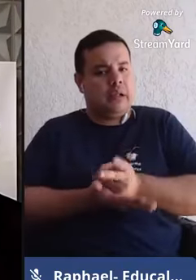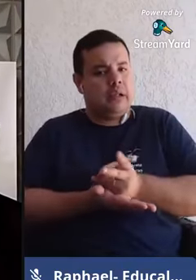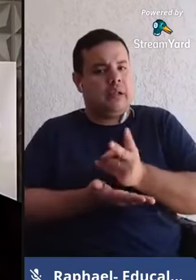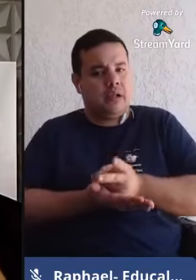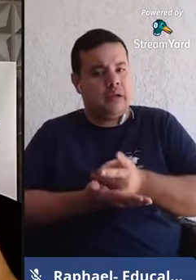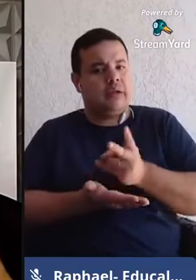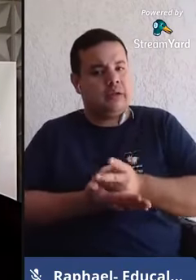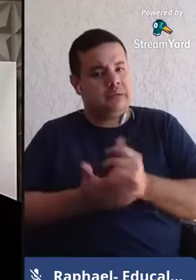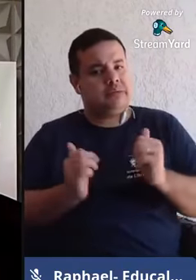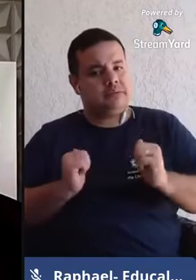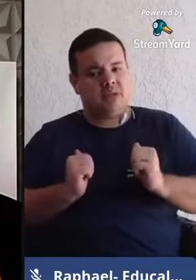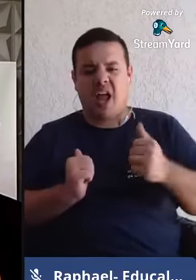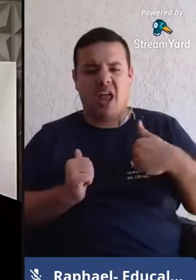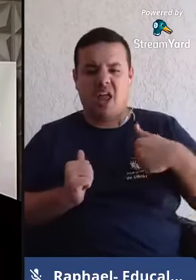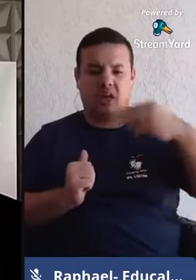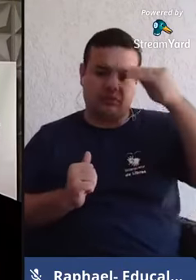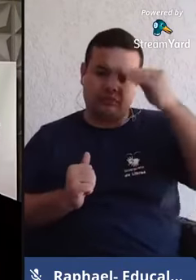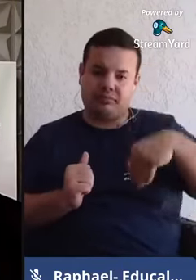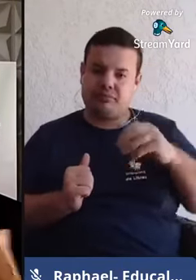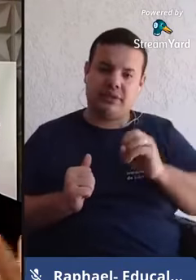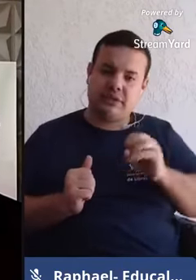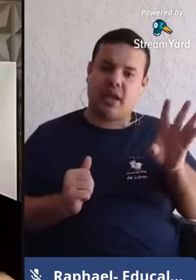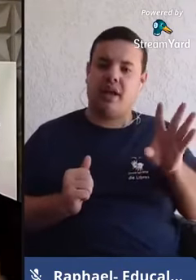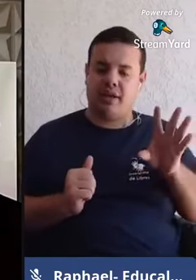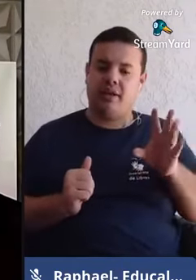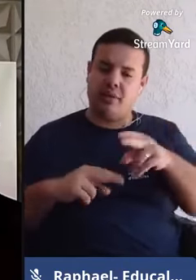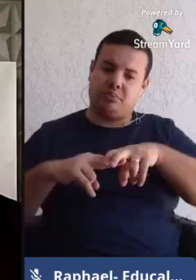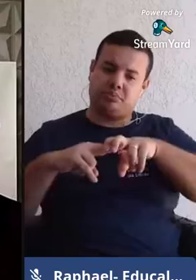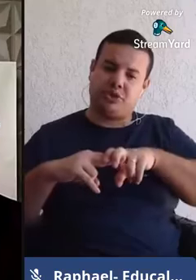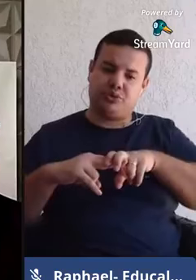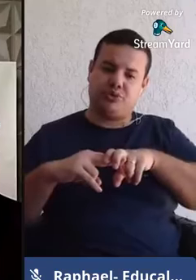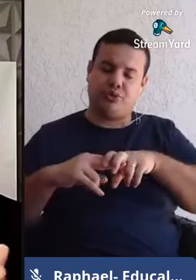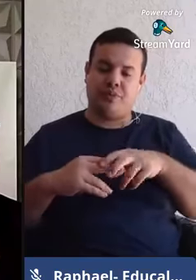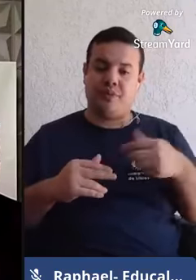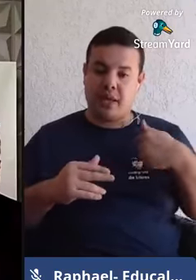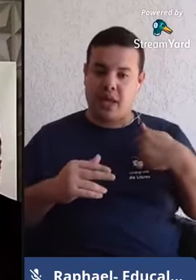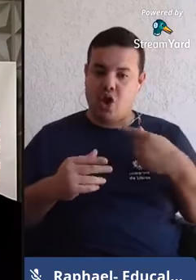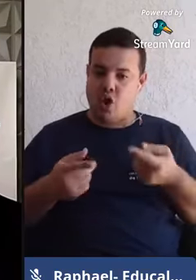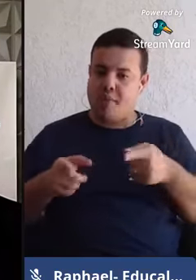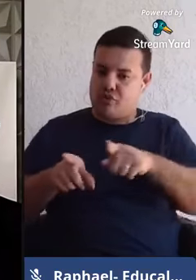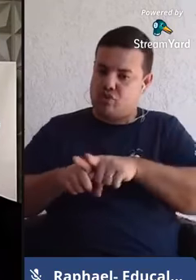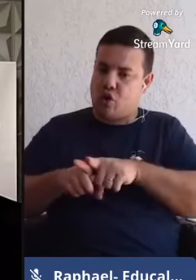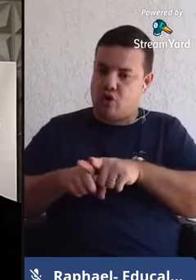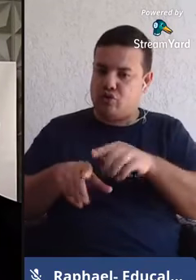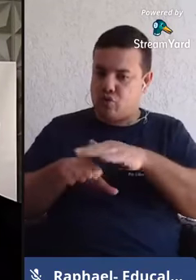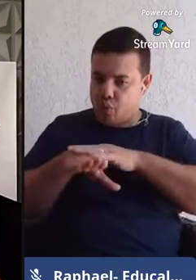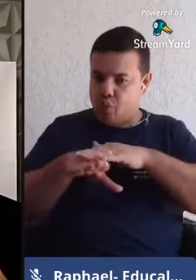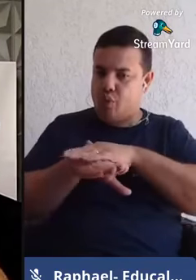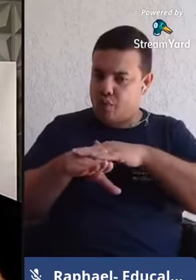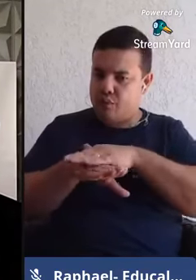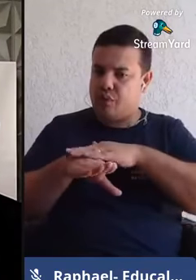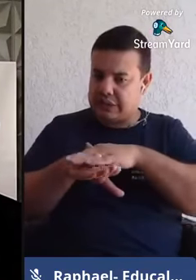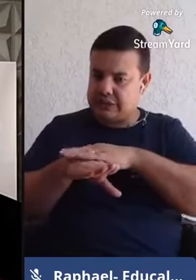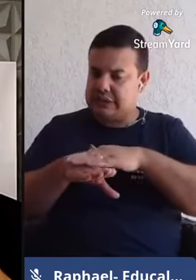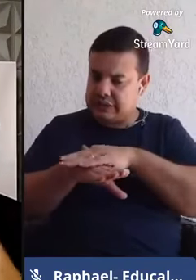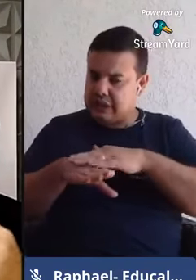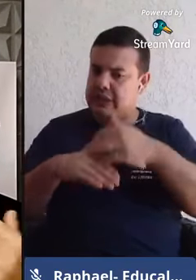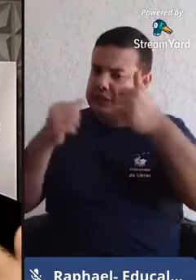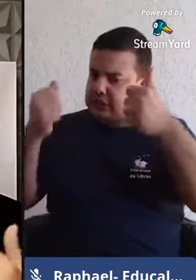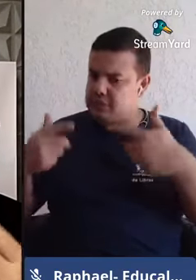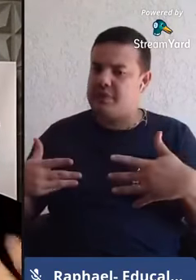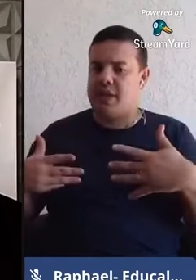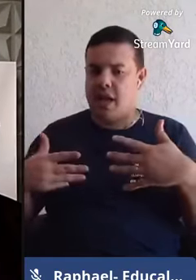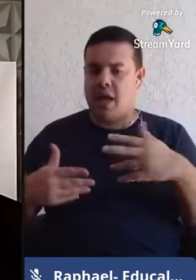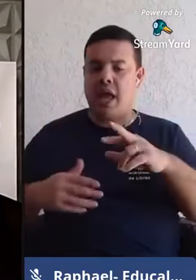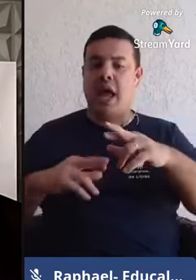com que eu saísse. Na ocasião, eu cheguei para o meu sócio na época, que era o Sevieri, e a gente teve uma conversa muito séria. Eu disse o seguinte: ou a